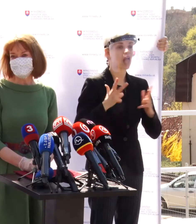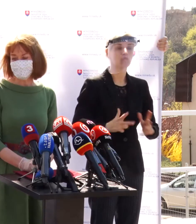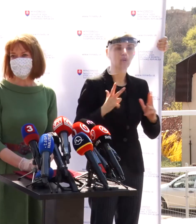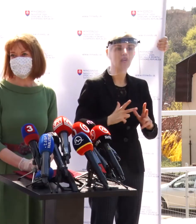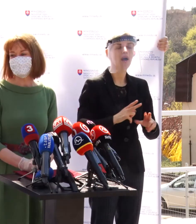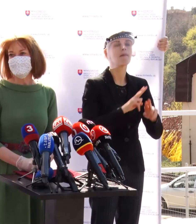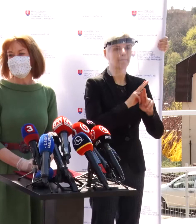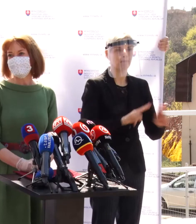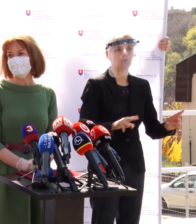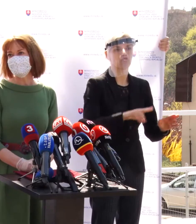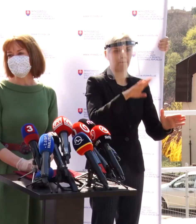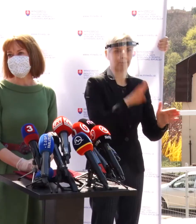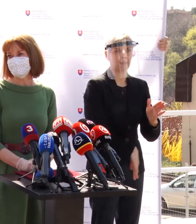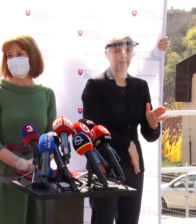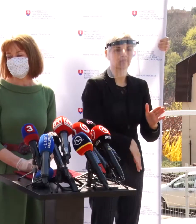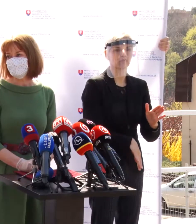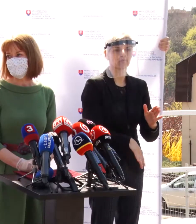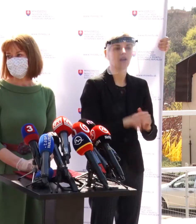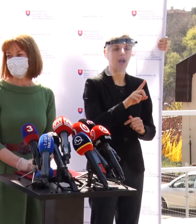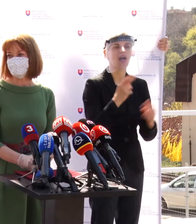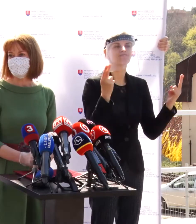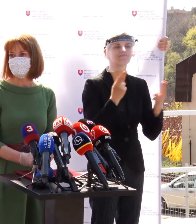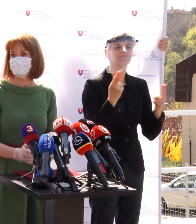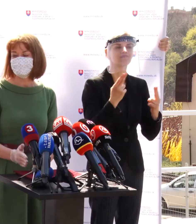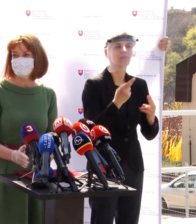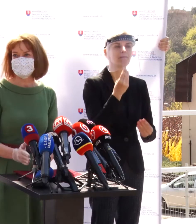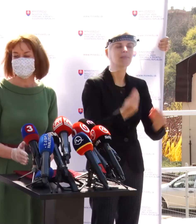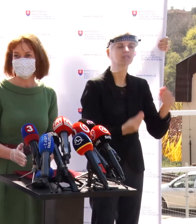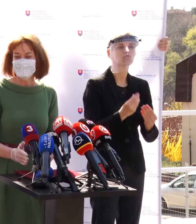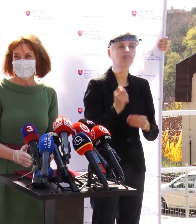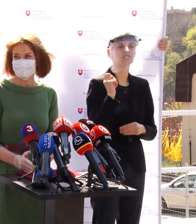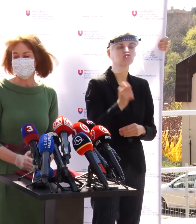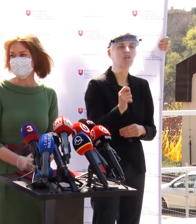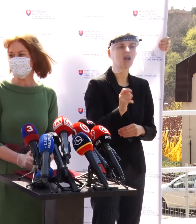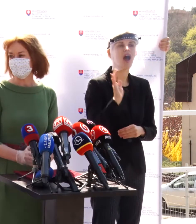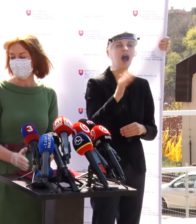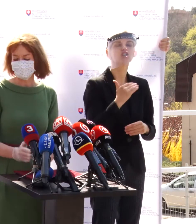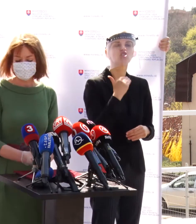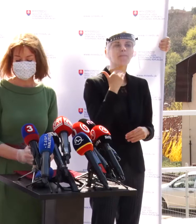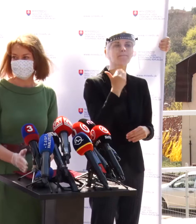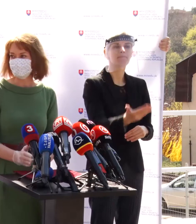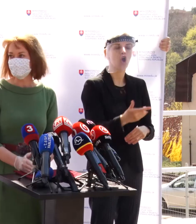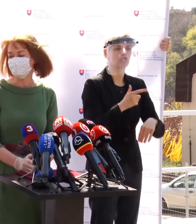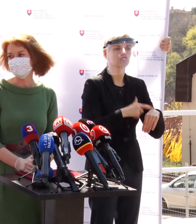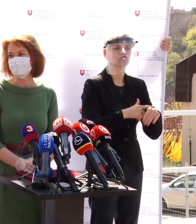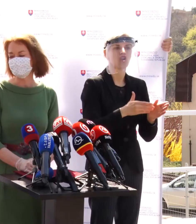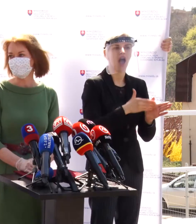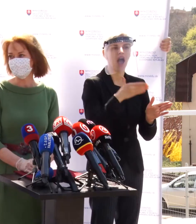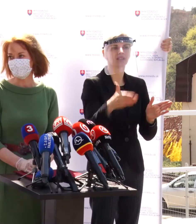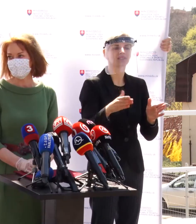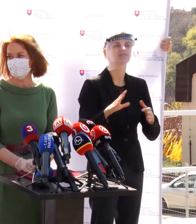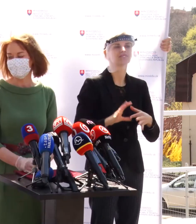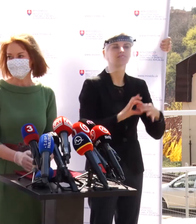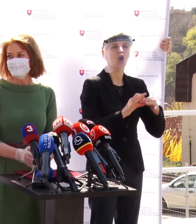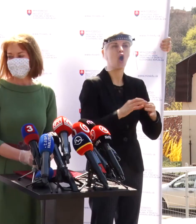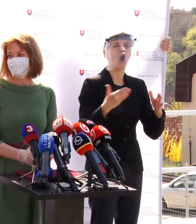to bolo možné, ale zároveň to preskúšanie žiaka bude musieť byť realizované až po istom čase od obnovení vyučovania v